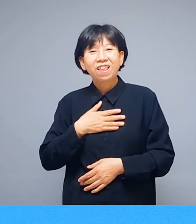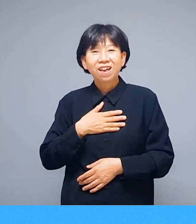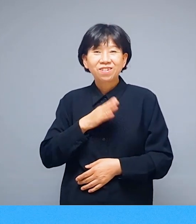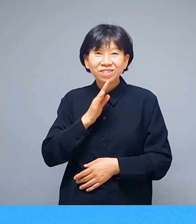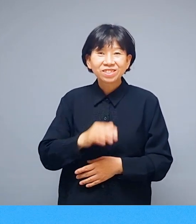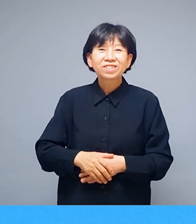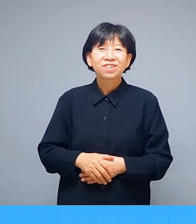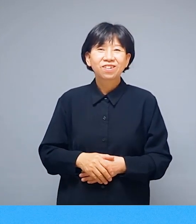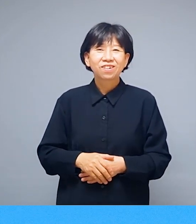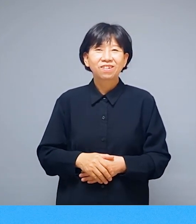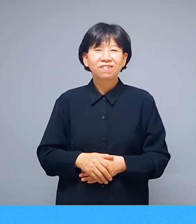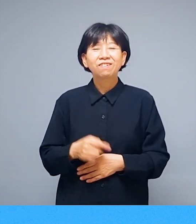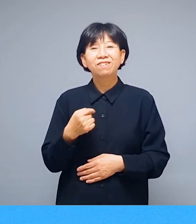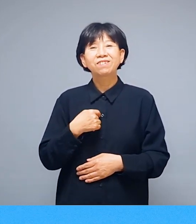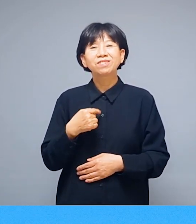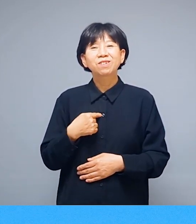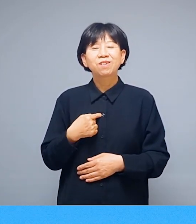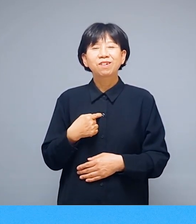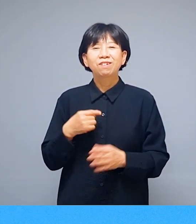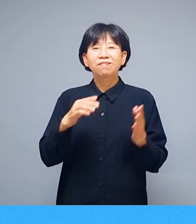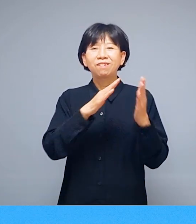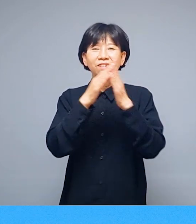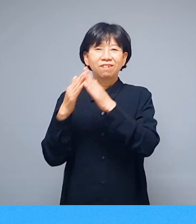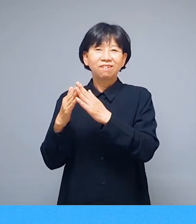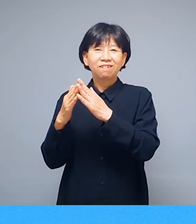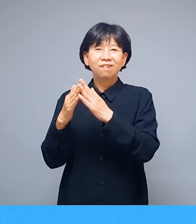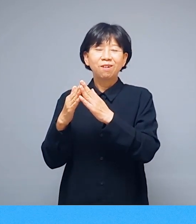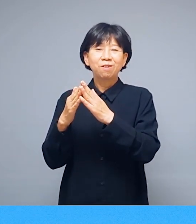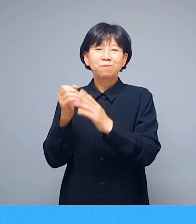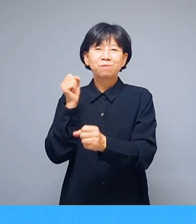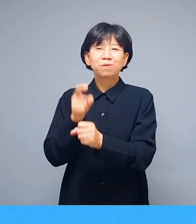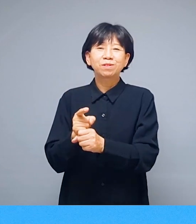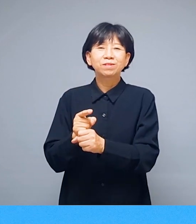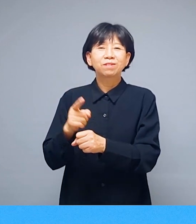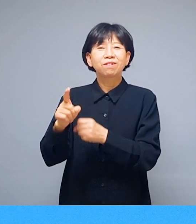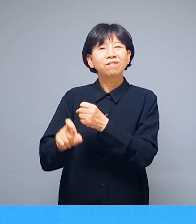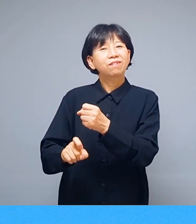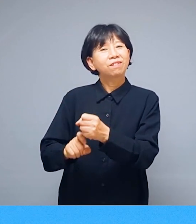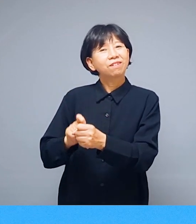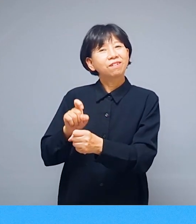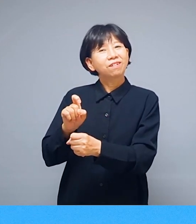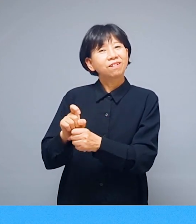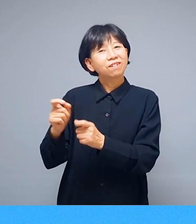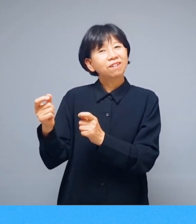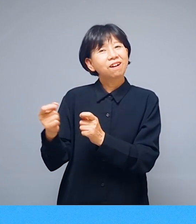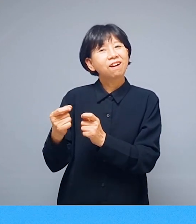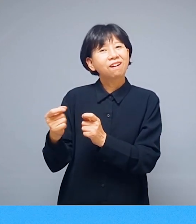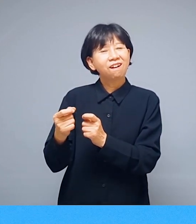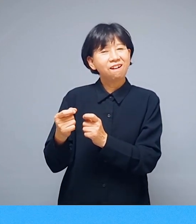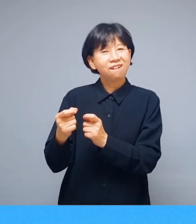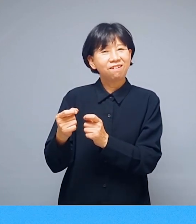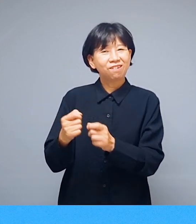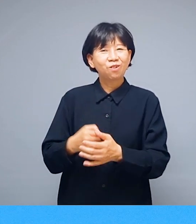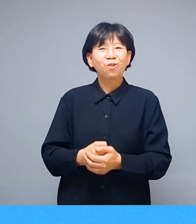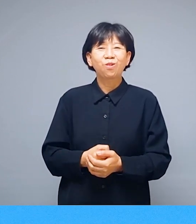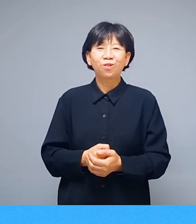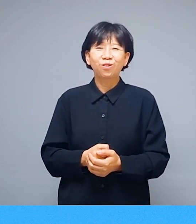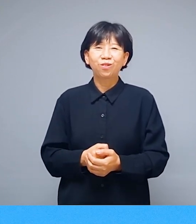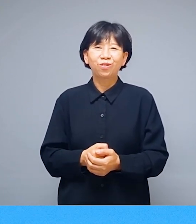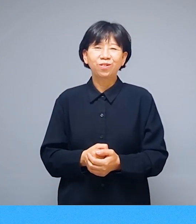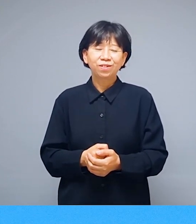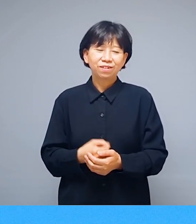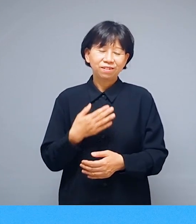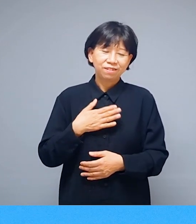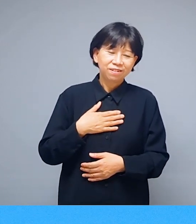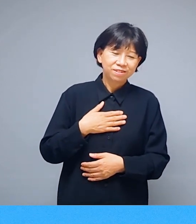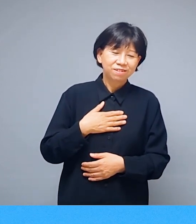한 10여 년 정도 지나고 있는 것 같더라고요. 그래서 제가 목회하는 동안에도 소매 걷어붙이고 여기저기